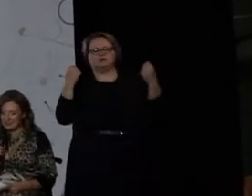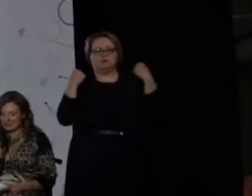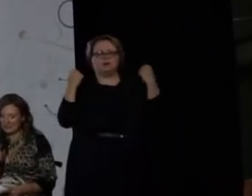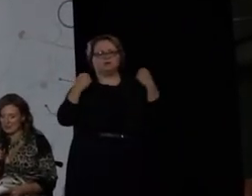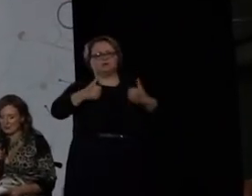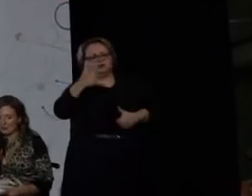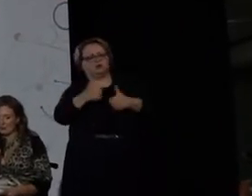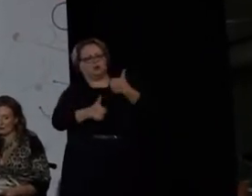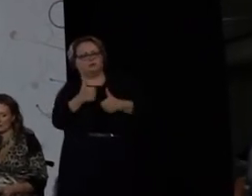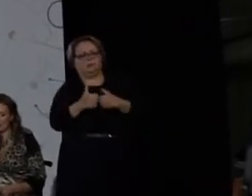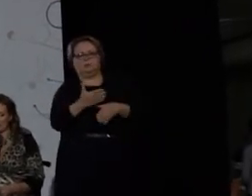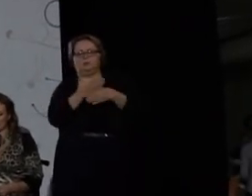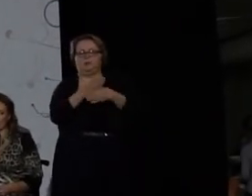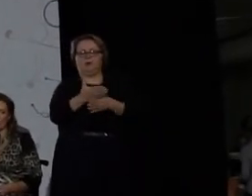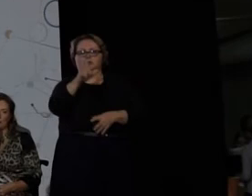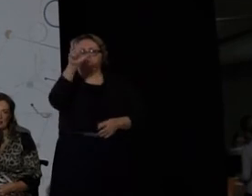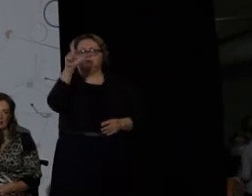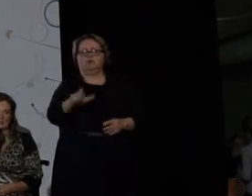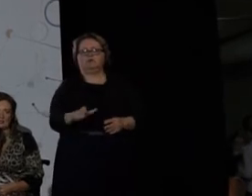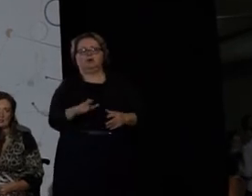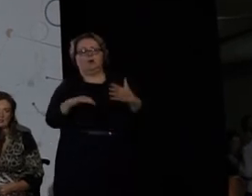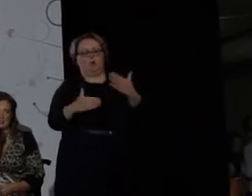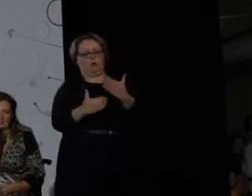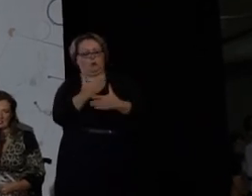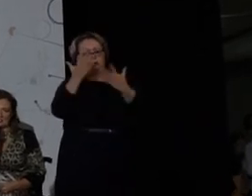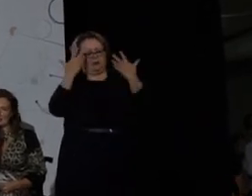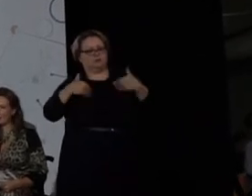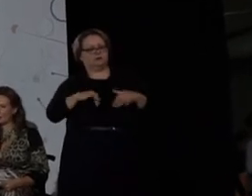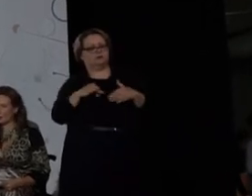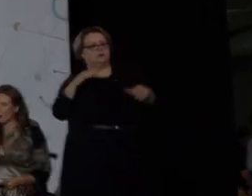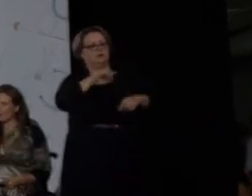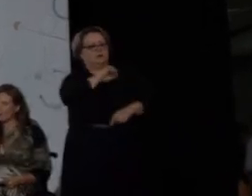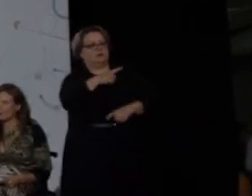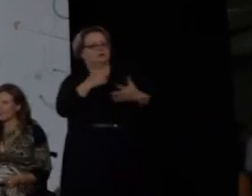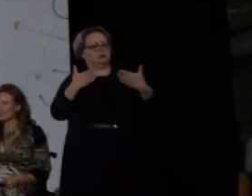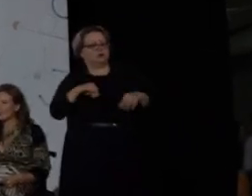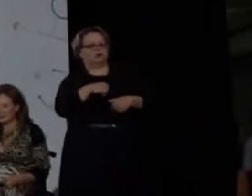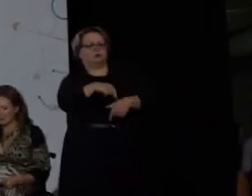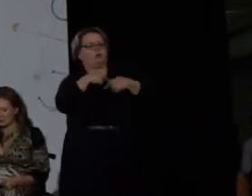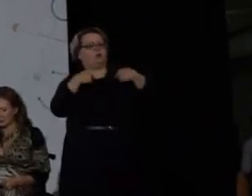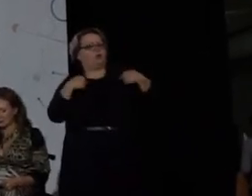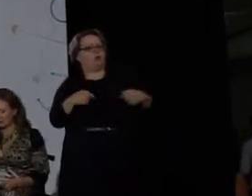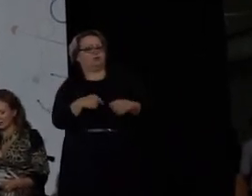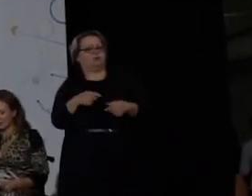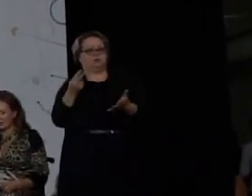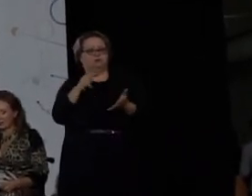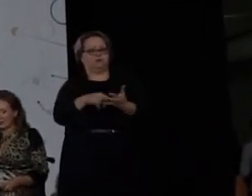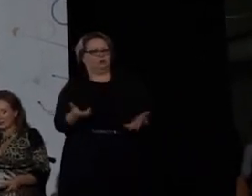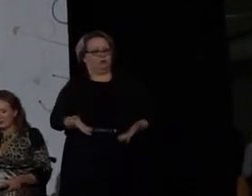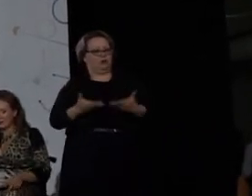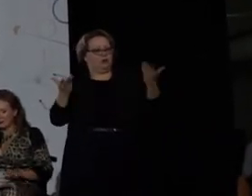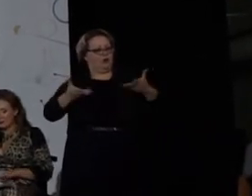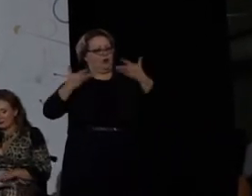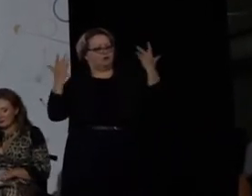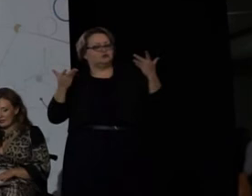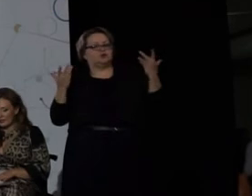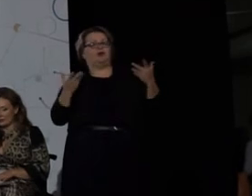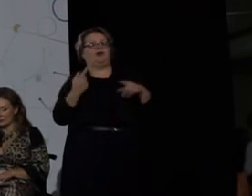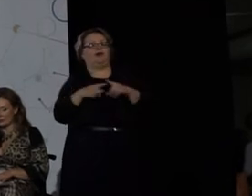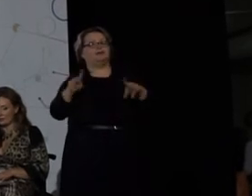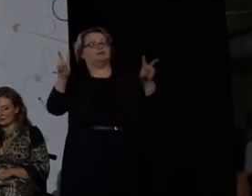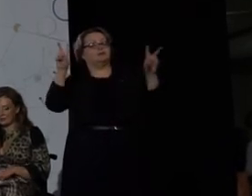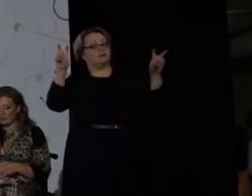Спортивные состязания помогают человеку обновиться и физически, и духовно стать крепче. Эта